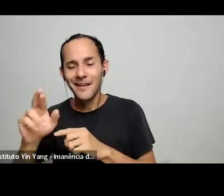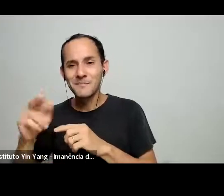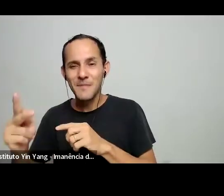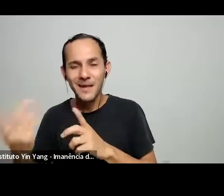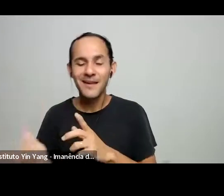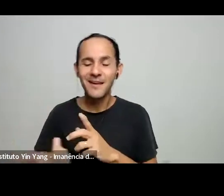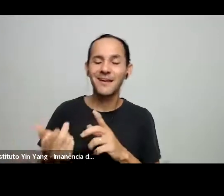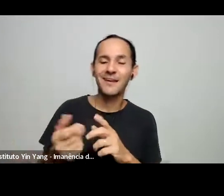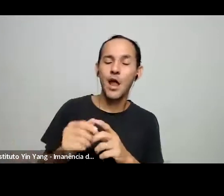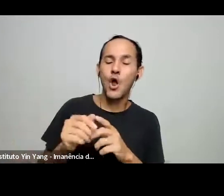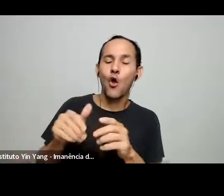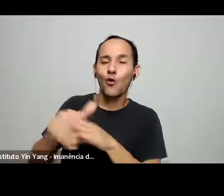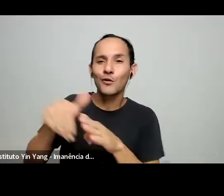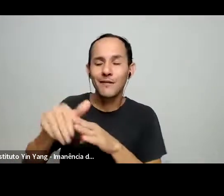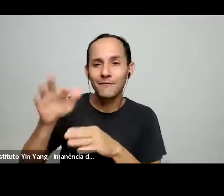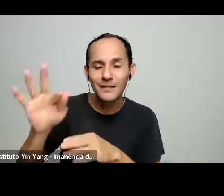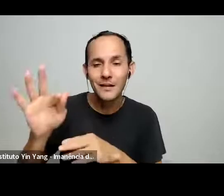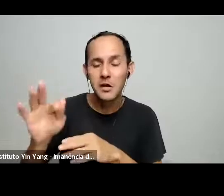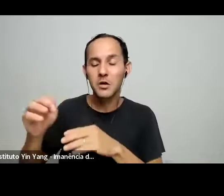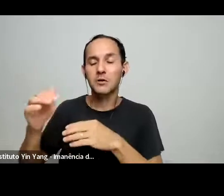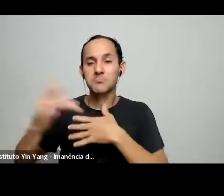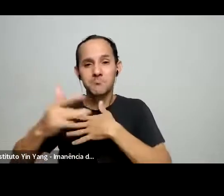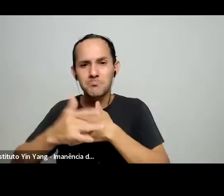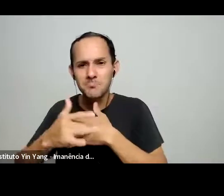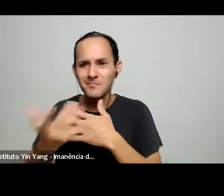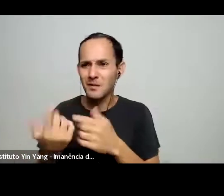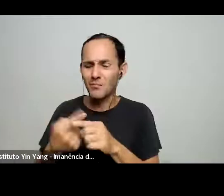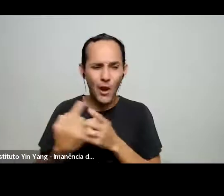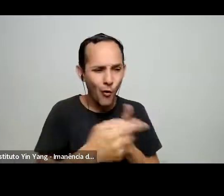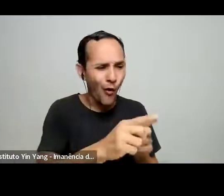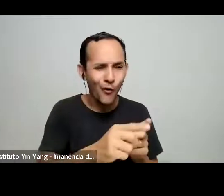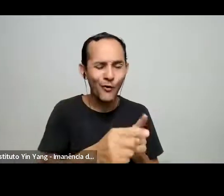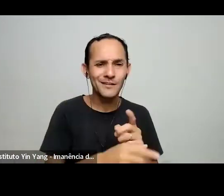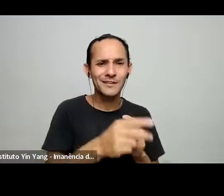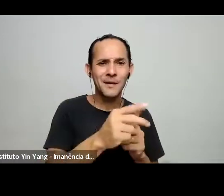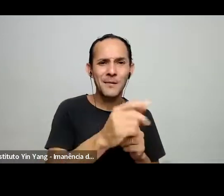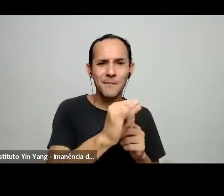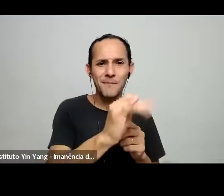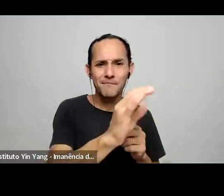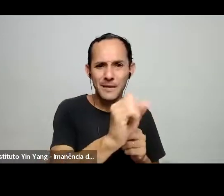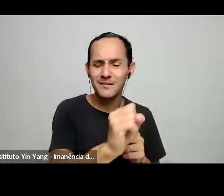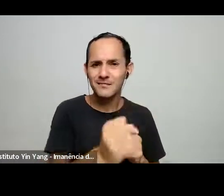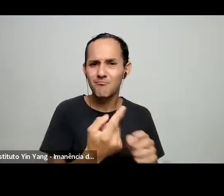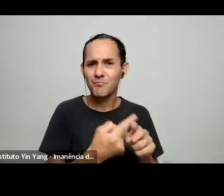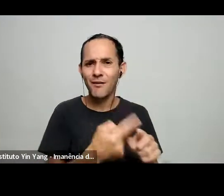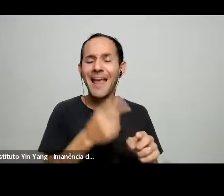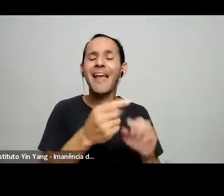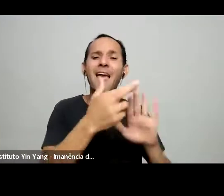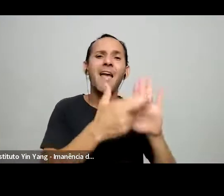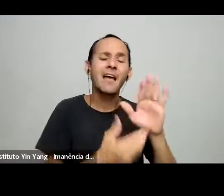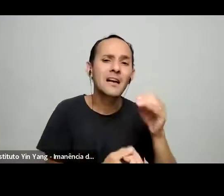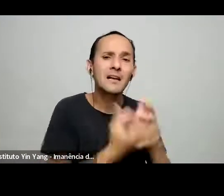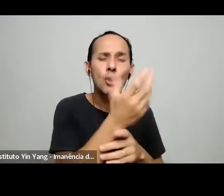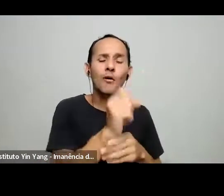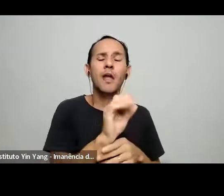Por que isso, afinal de contas? O que é, afinal de contas, essas PICs? Da onde que saiu isso? Quem é que regulamentou? Quem